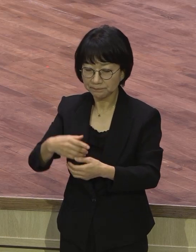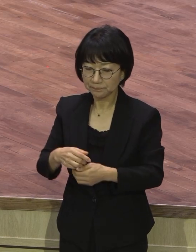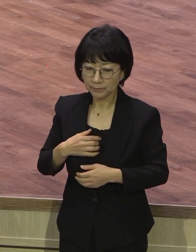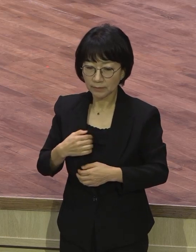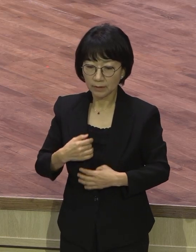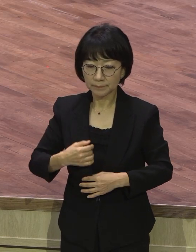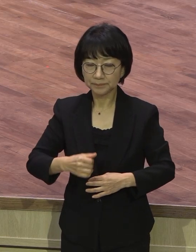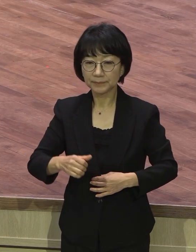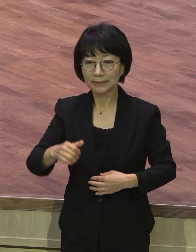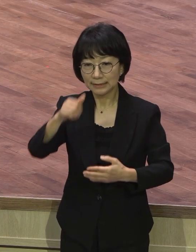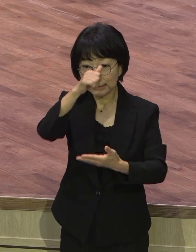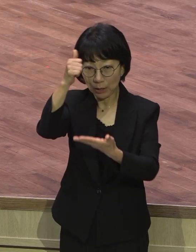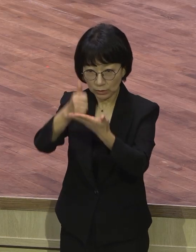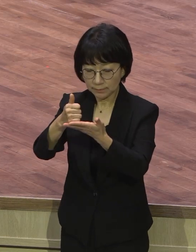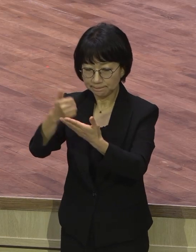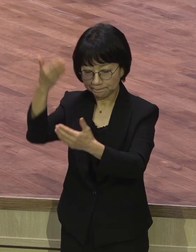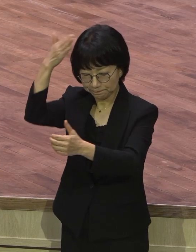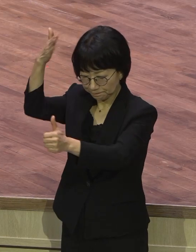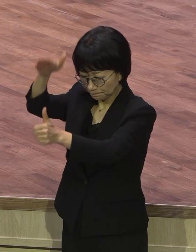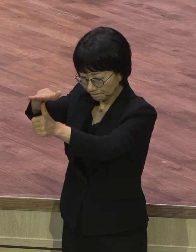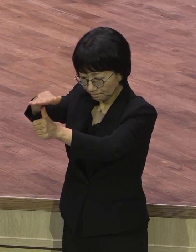내가 장노줄도 모르는 장노도 많아.